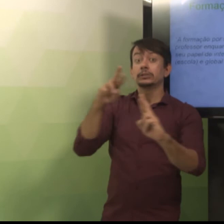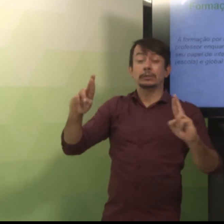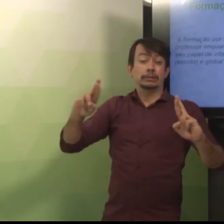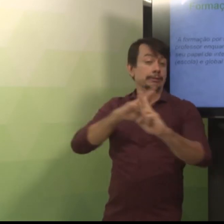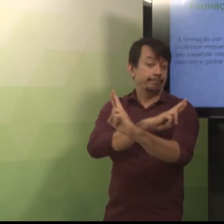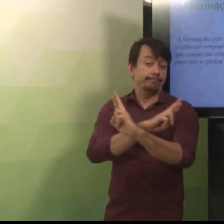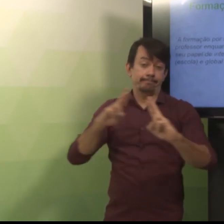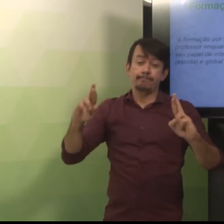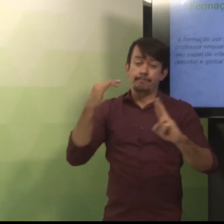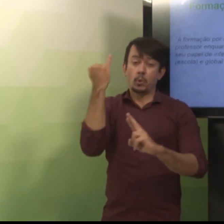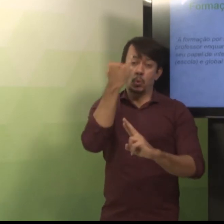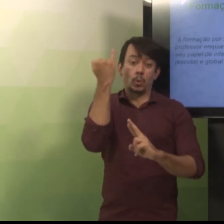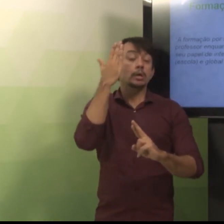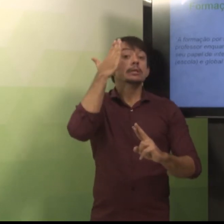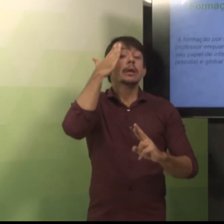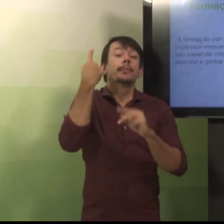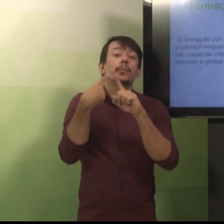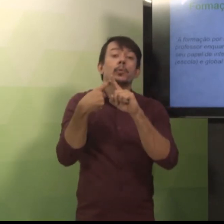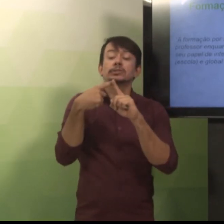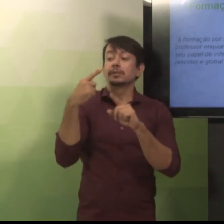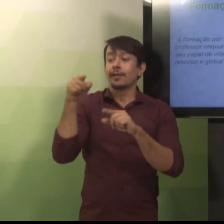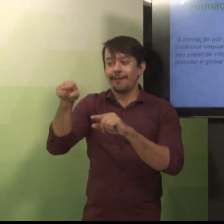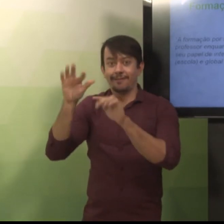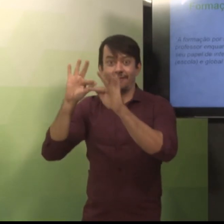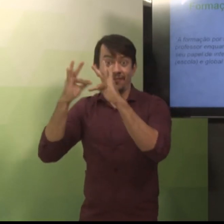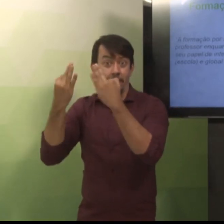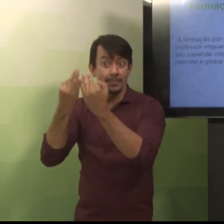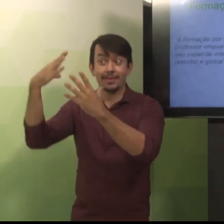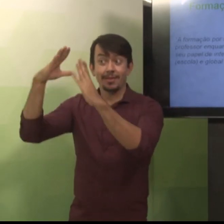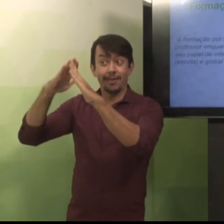relacionar. Isso é muito importante.